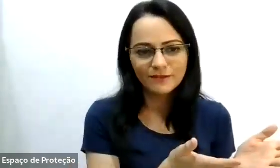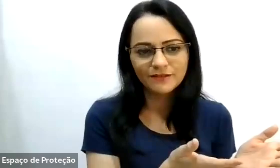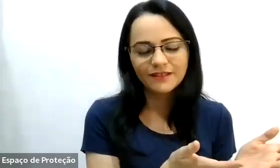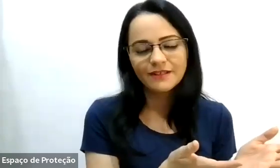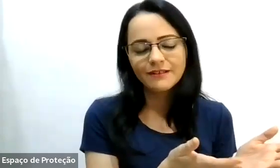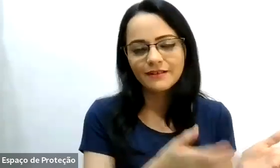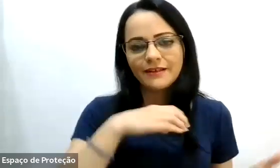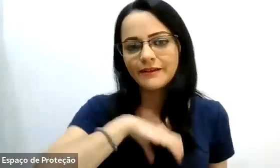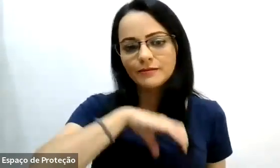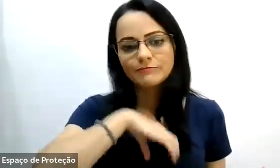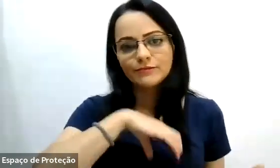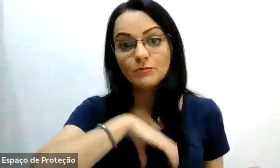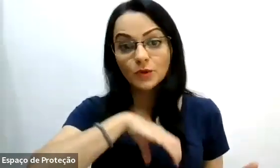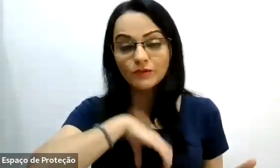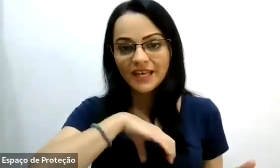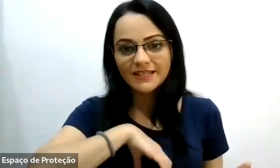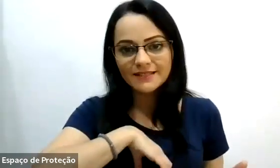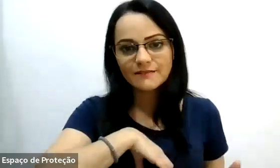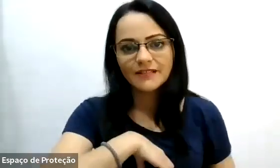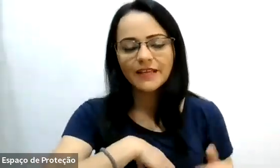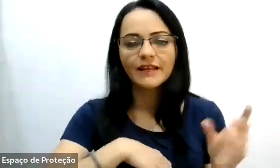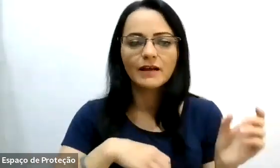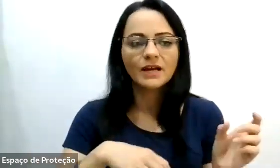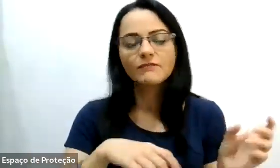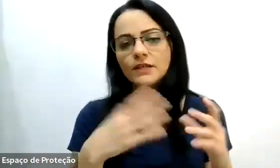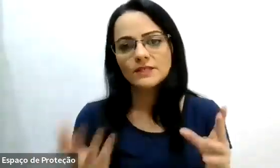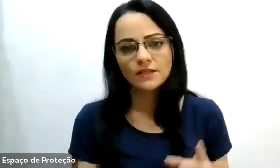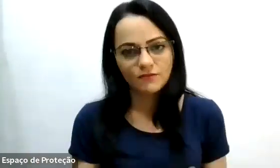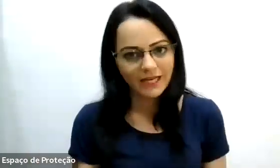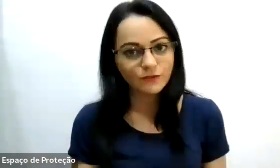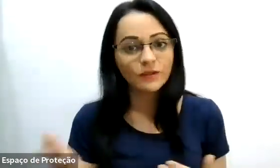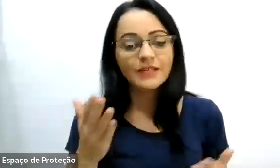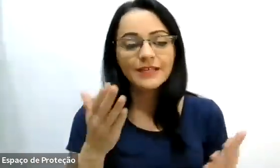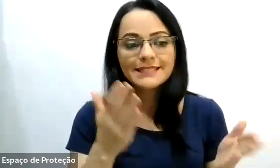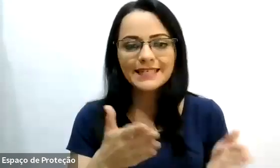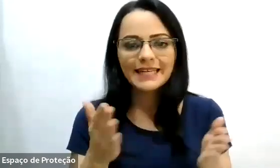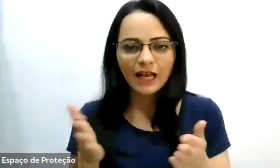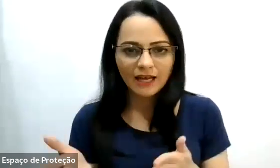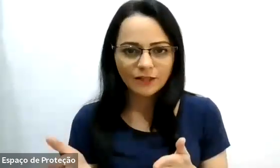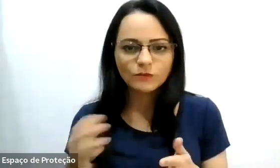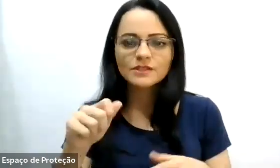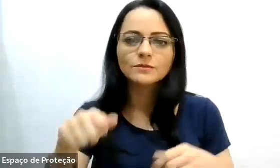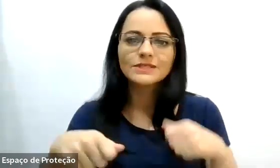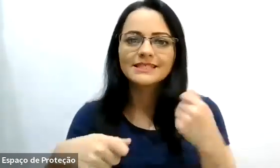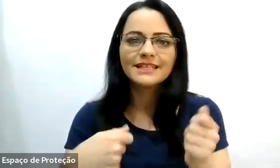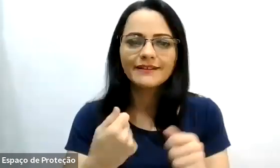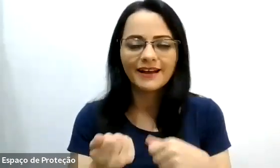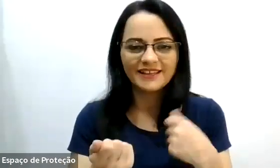dicionário em português, né? Tem lá a palavrinha, o significado. Sinalário são os